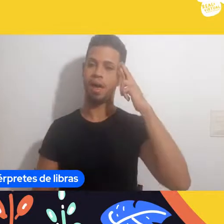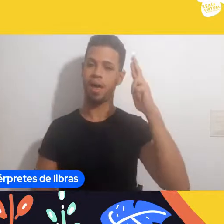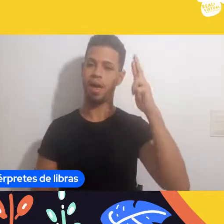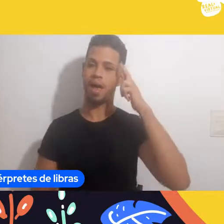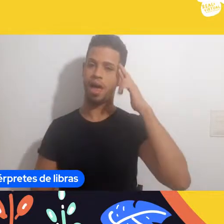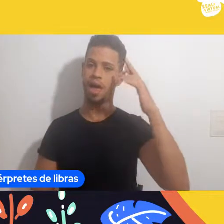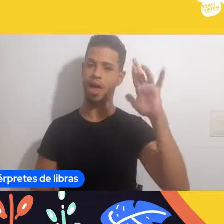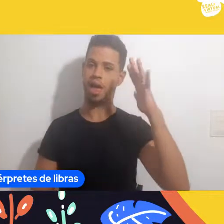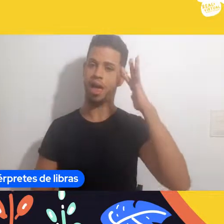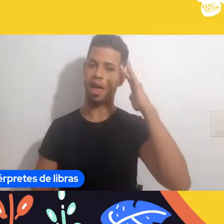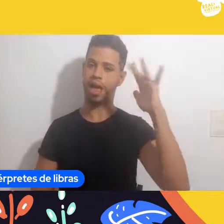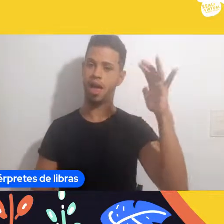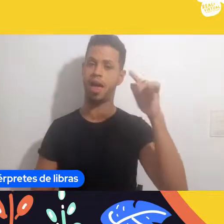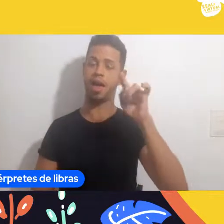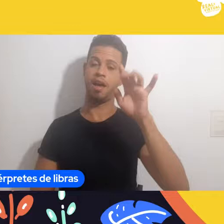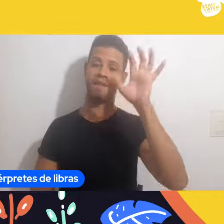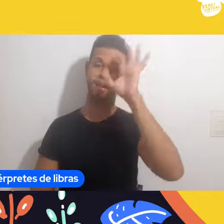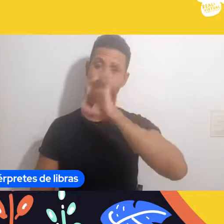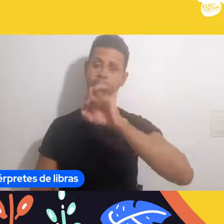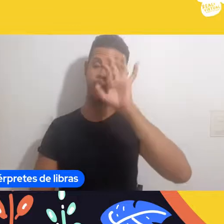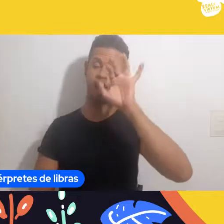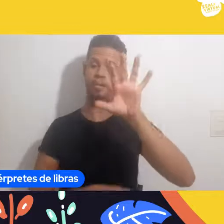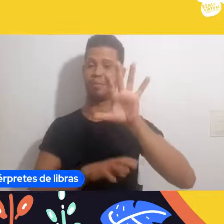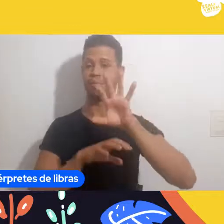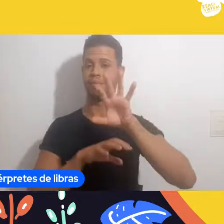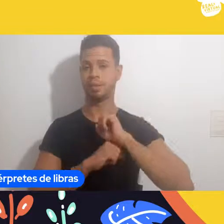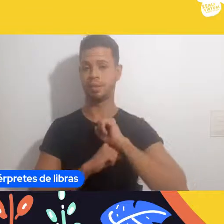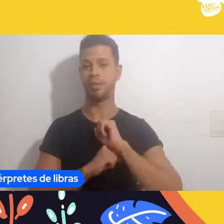muito e aprender enquanto